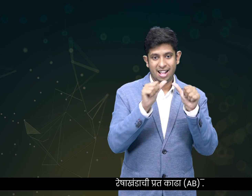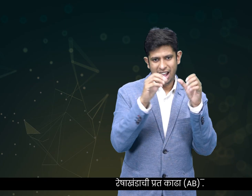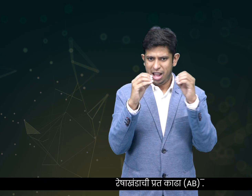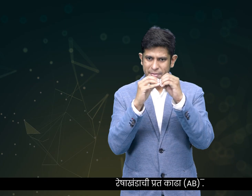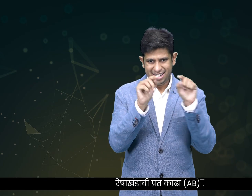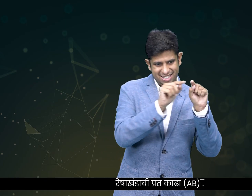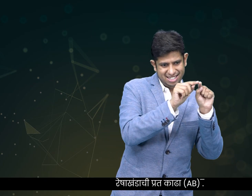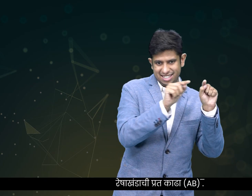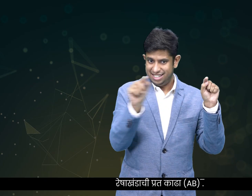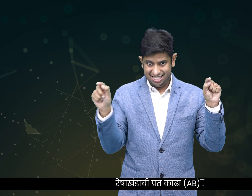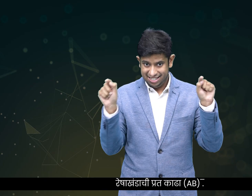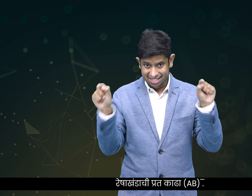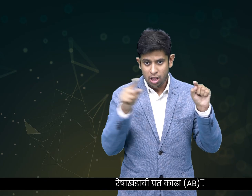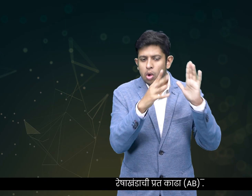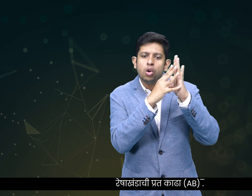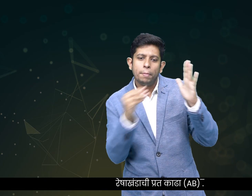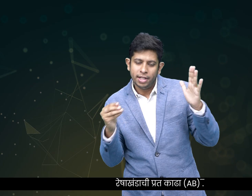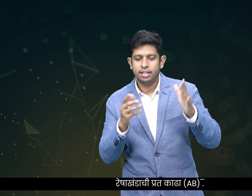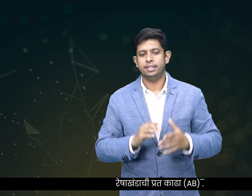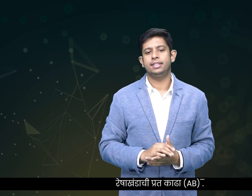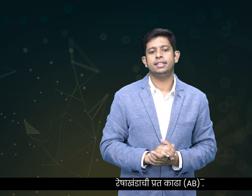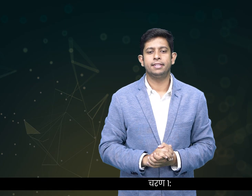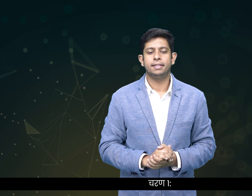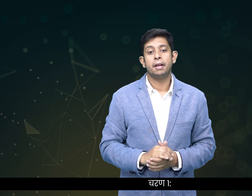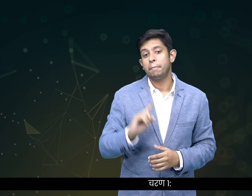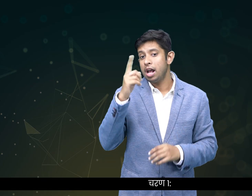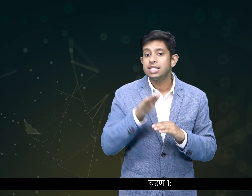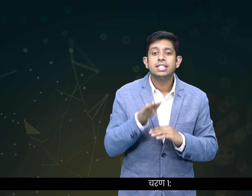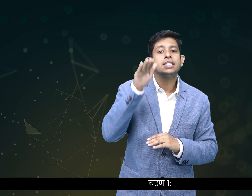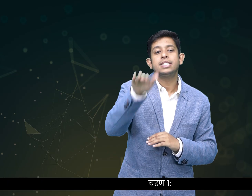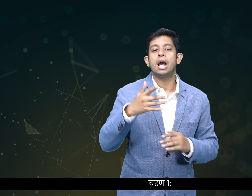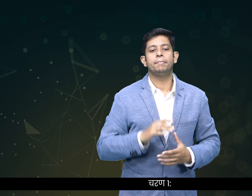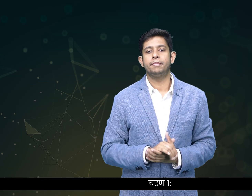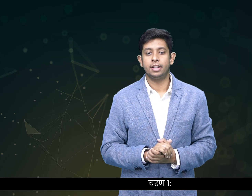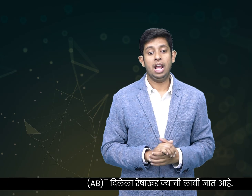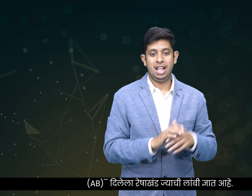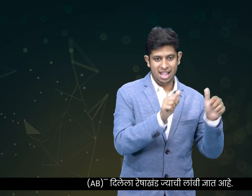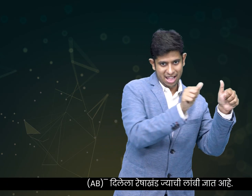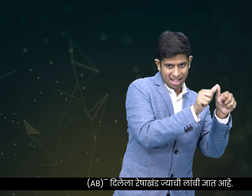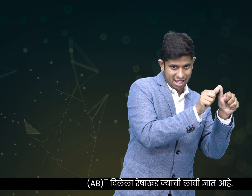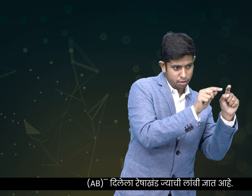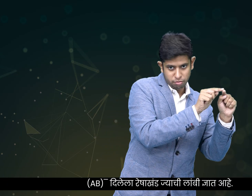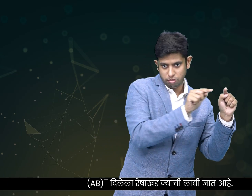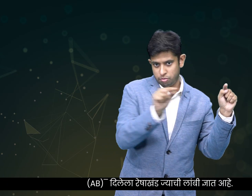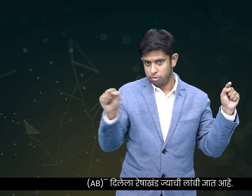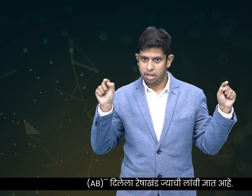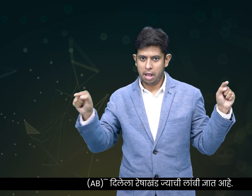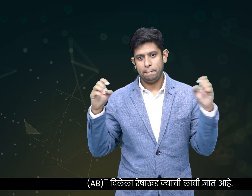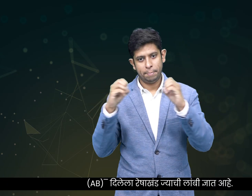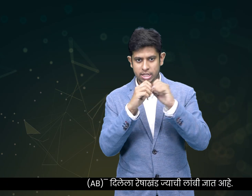रेषाखंडांची प्रत काढा. AB बार. चरण 1. AB बार दिलेला रेषाखंड